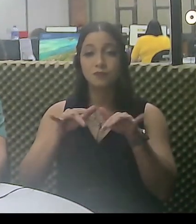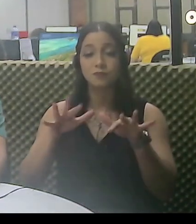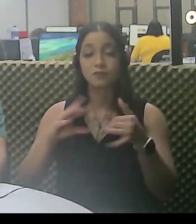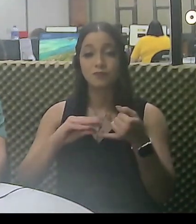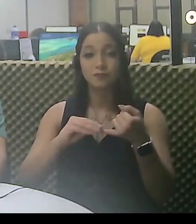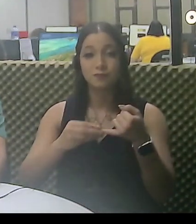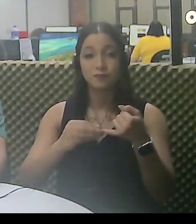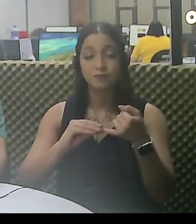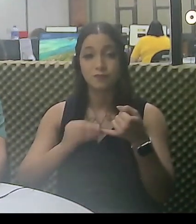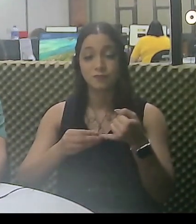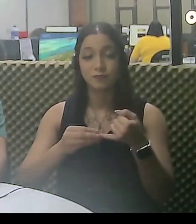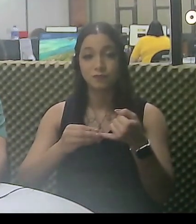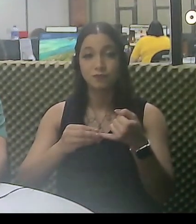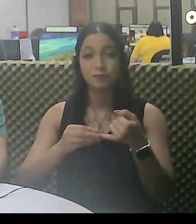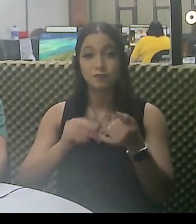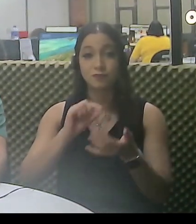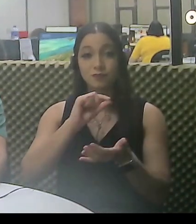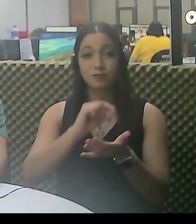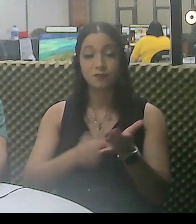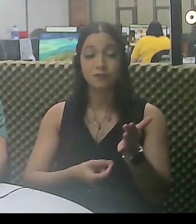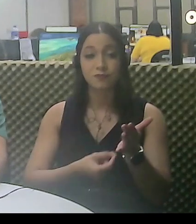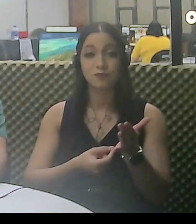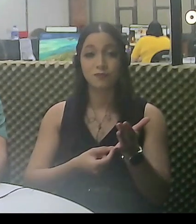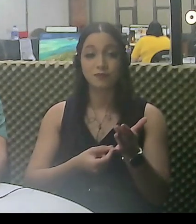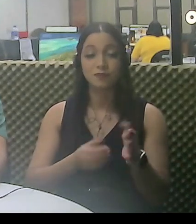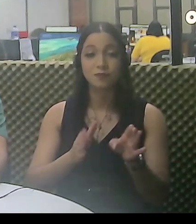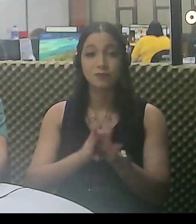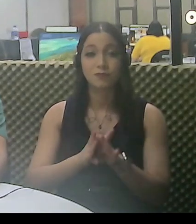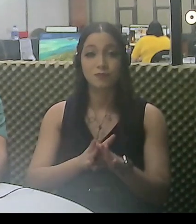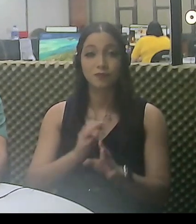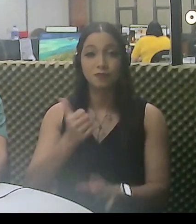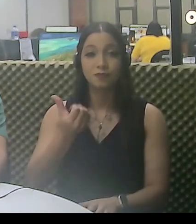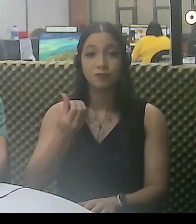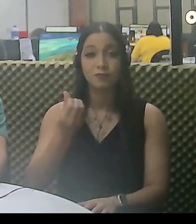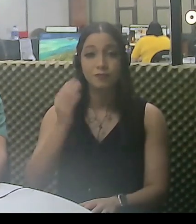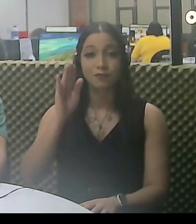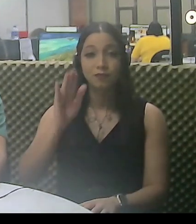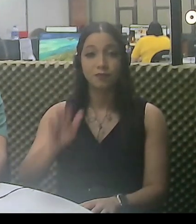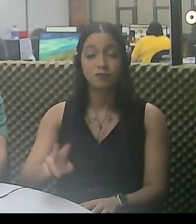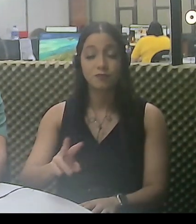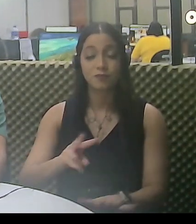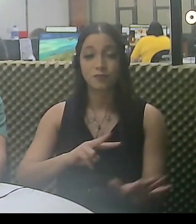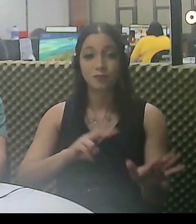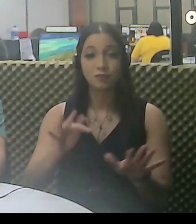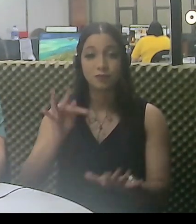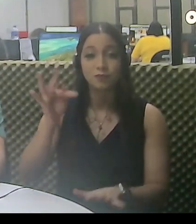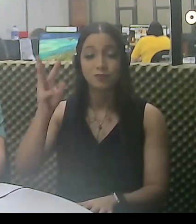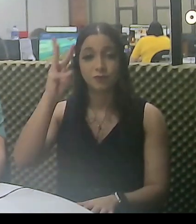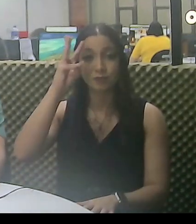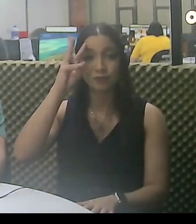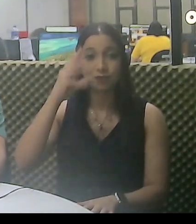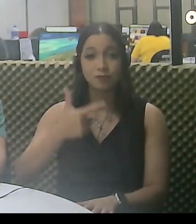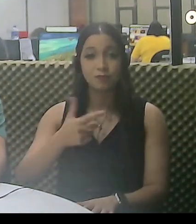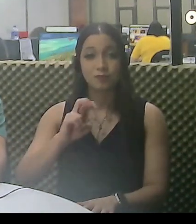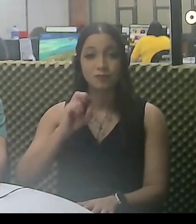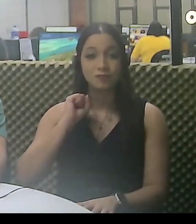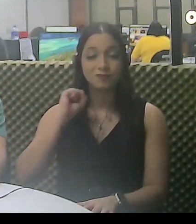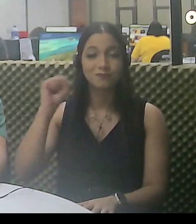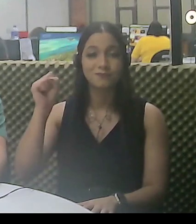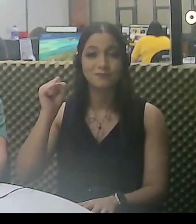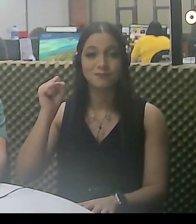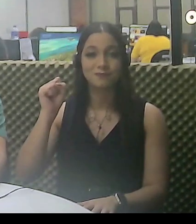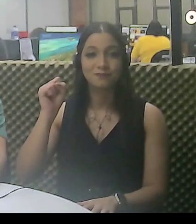o cadastro dos interessados deve ser feito até as 4 horas da tarde da próxima terça-feira dia 25 de Abril